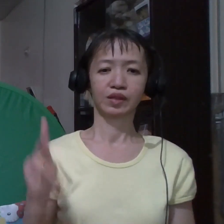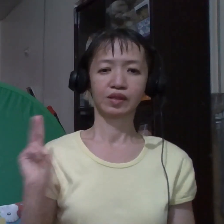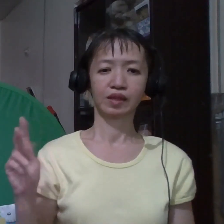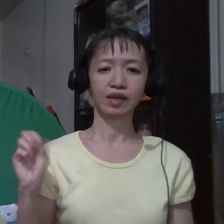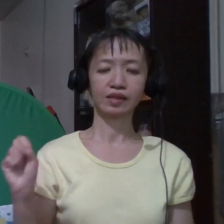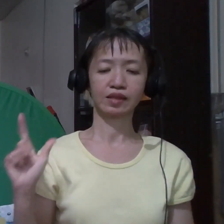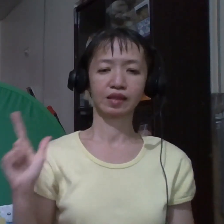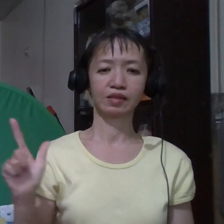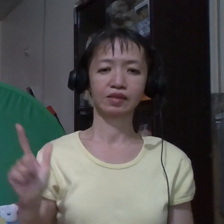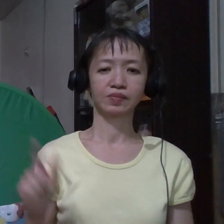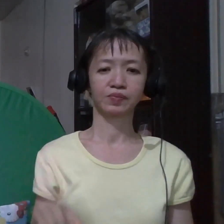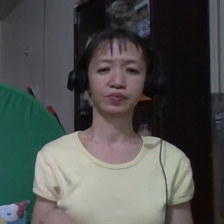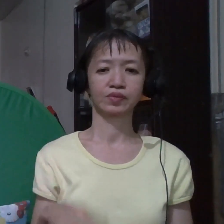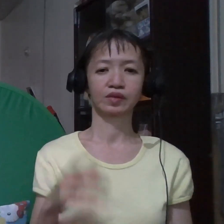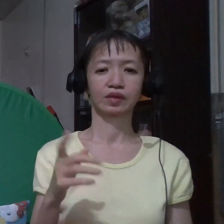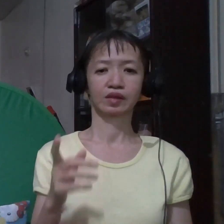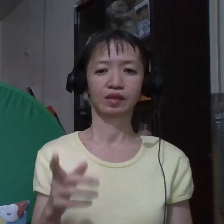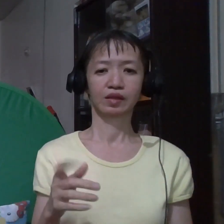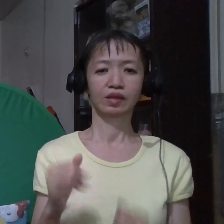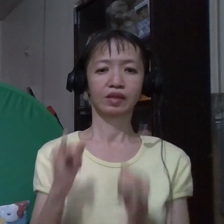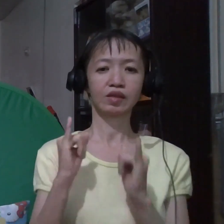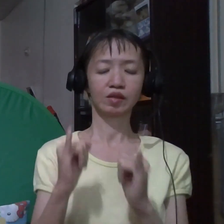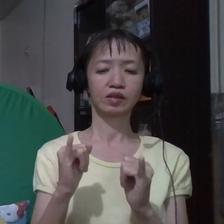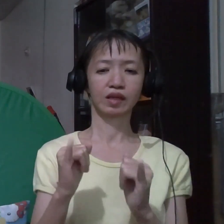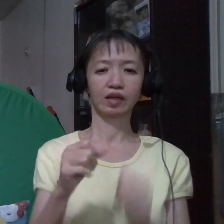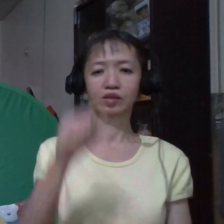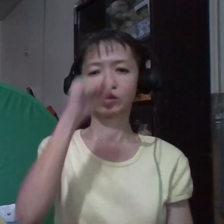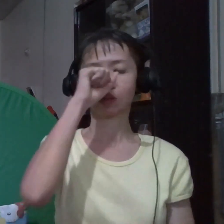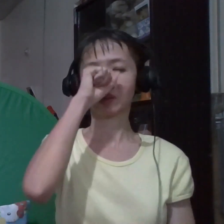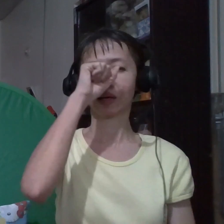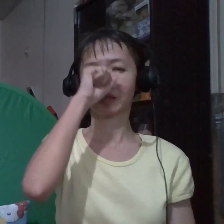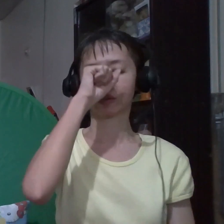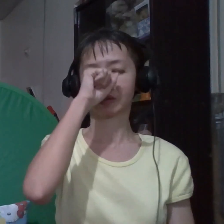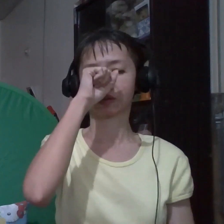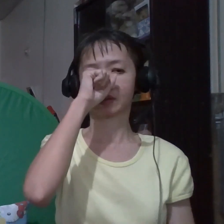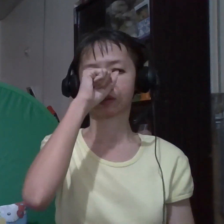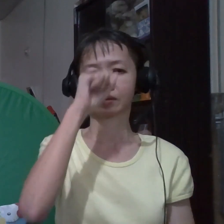In KSL, 키 여자 좋아요.